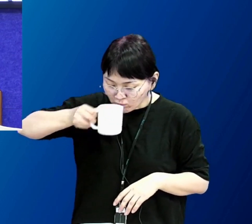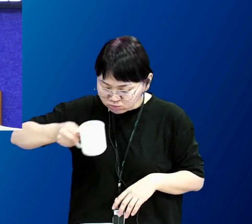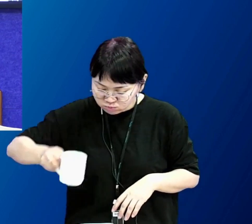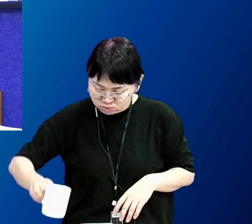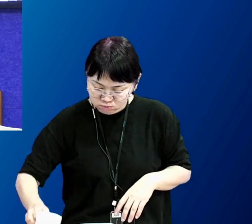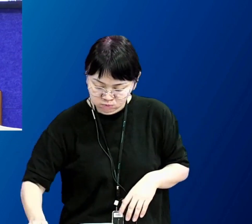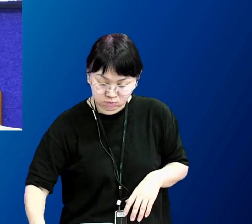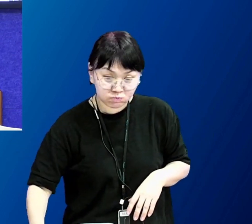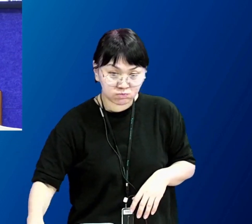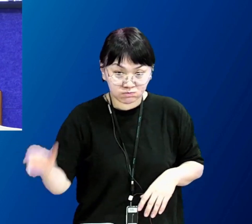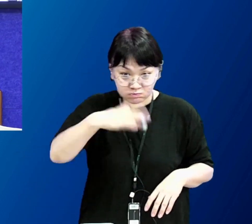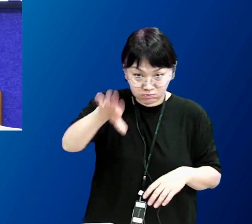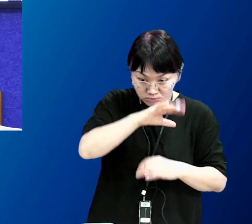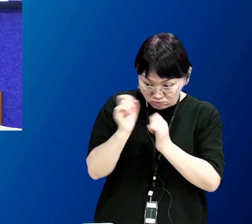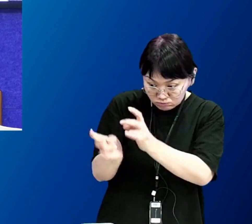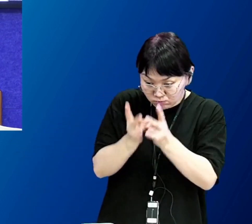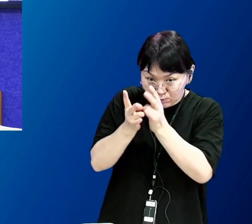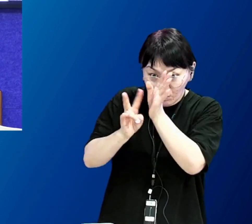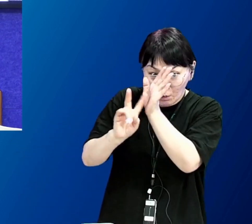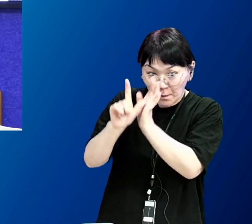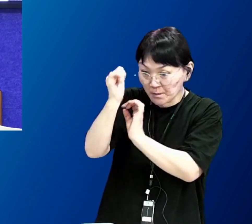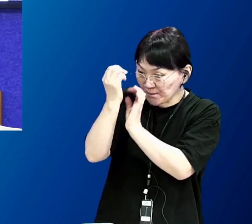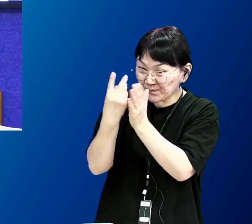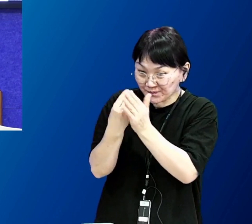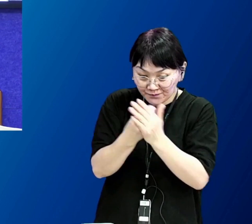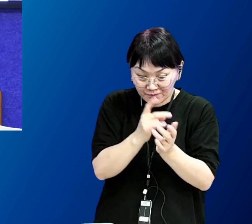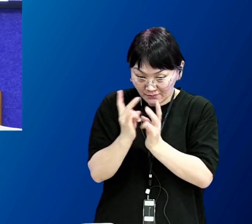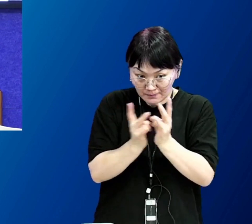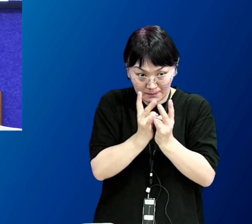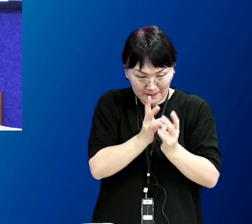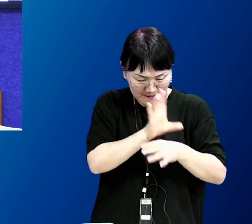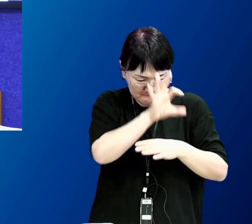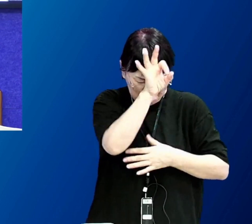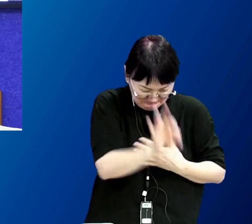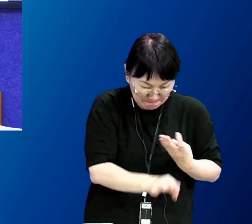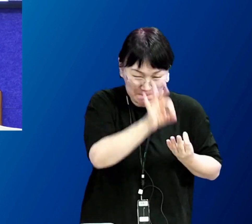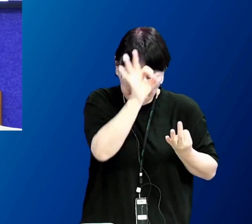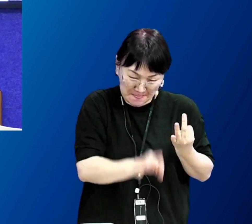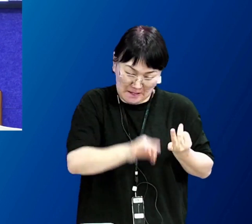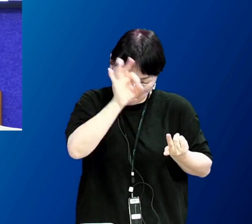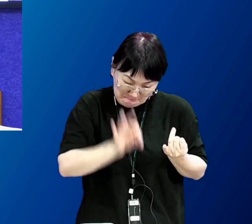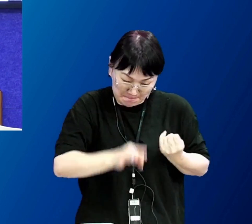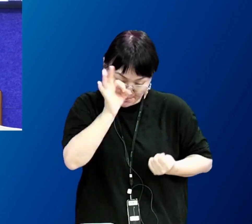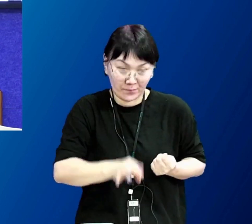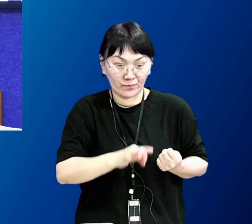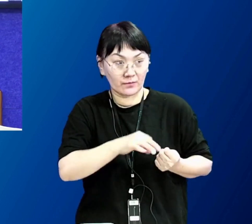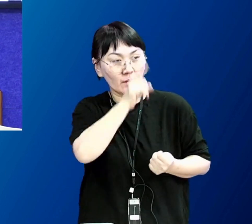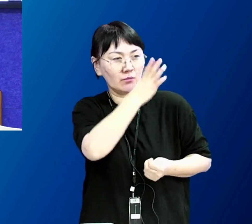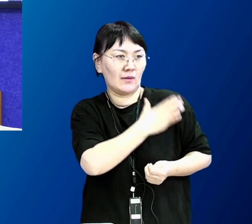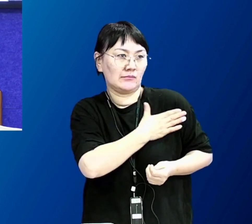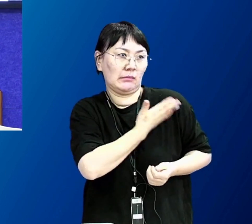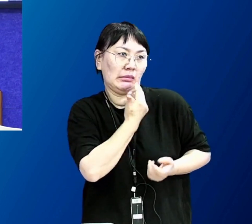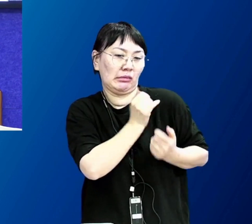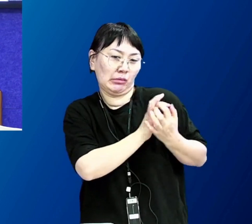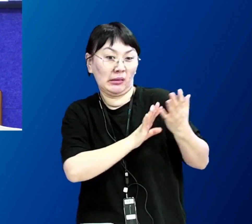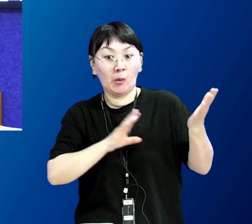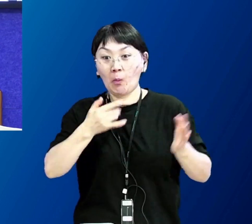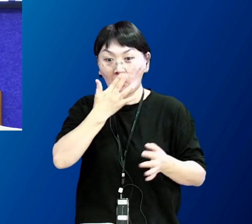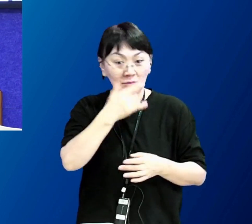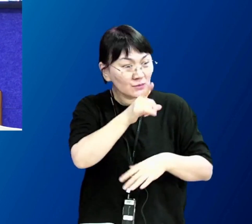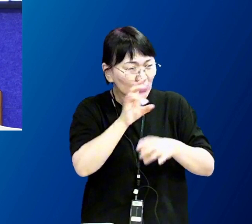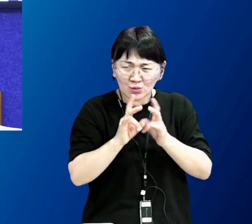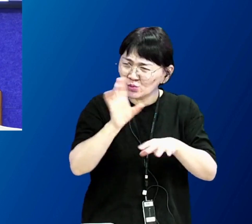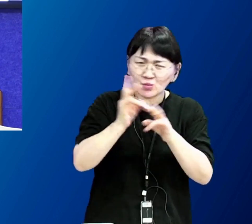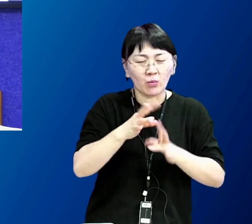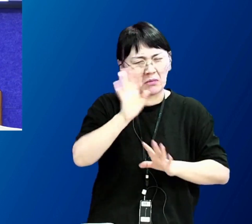нөхөрлөөс холдож эхлүүлэн бурхныг хайрлахаа болиул яад юм бол нөхөрлөөс холдож эхлэх тэр шалтгаан болж хувирдаг